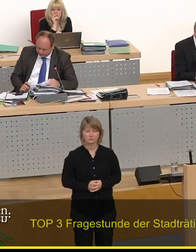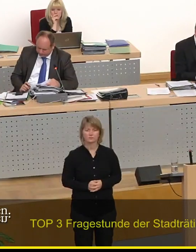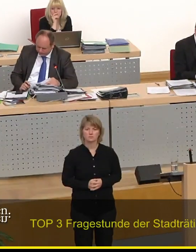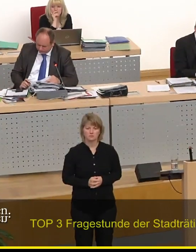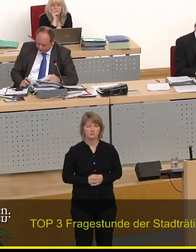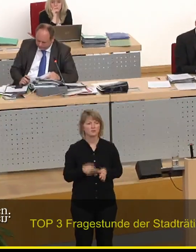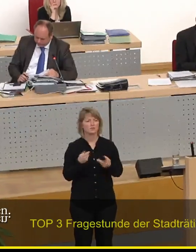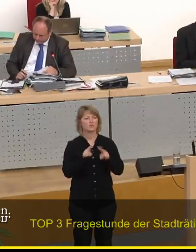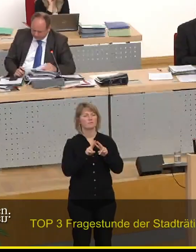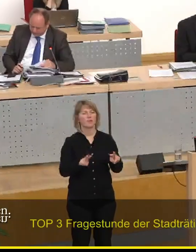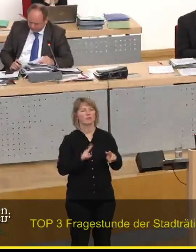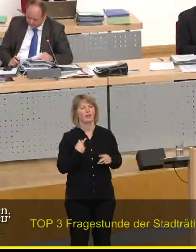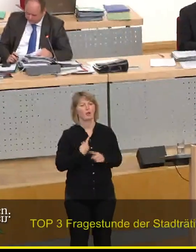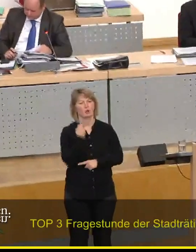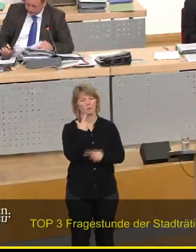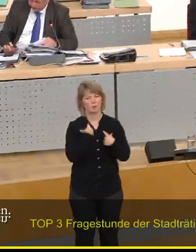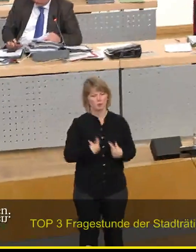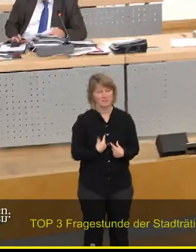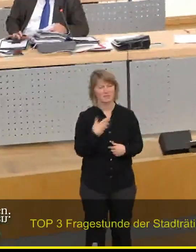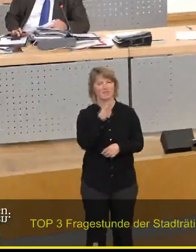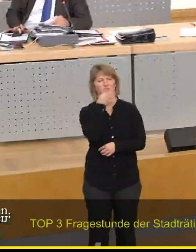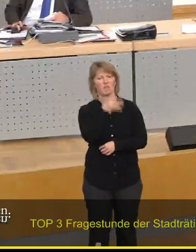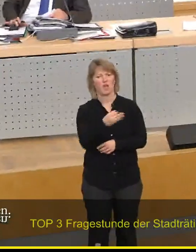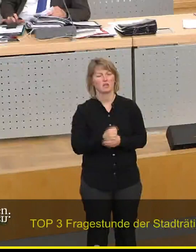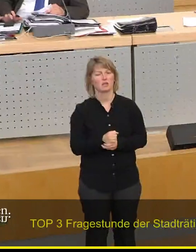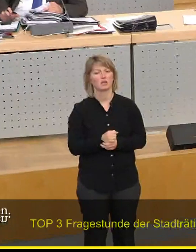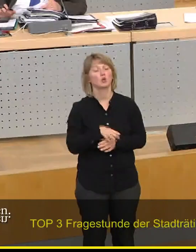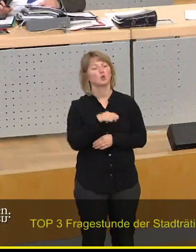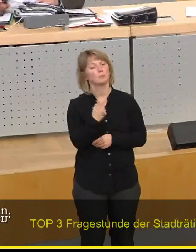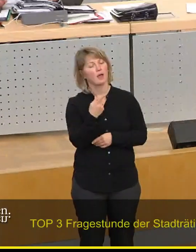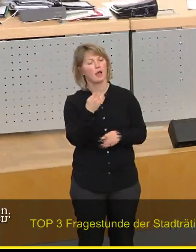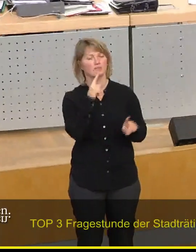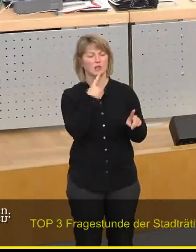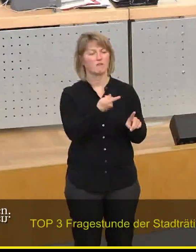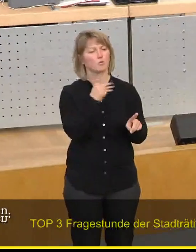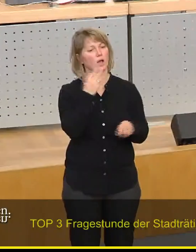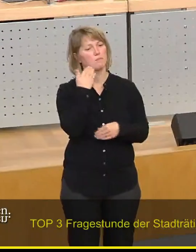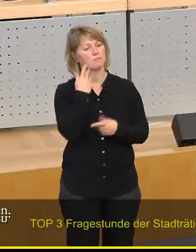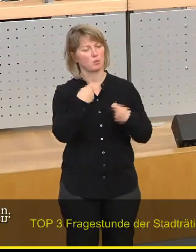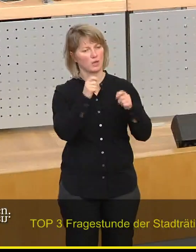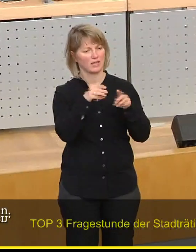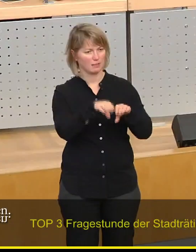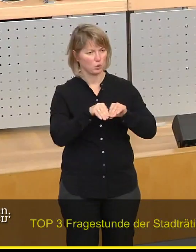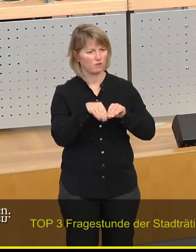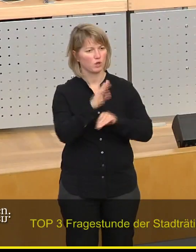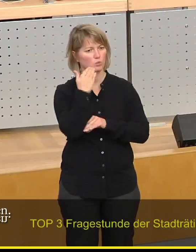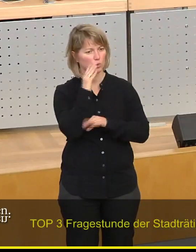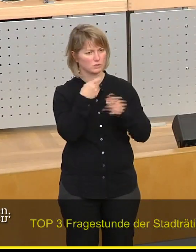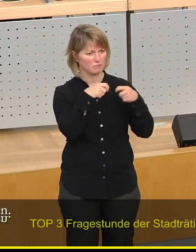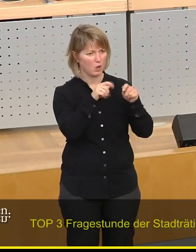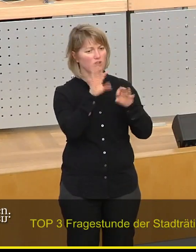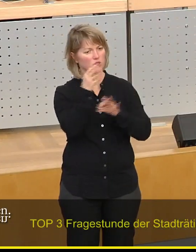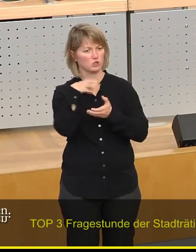Ja, sehr geehrter Herr Oberbürgermeister, ich habe eine Frage zur Versagung von Baugenehmigungen für Wohnungsbauten durch die